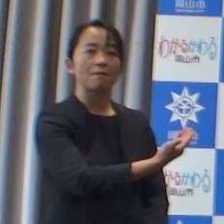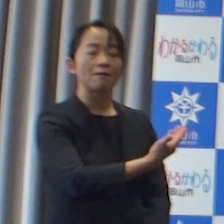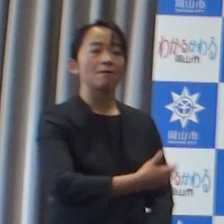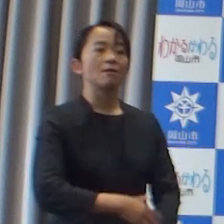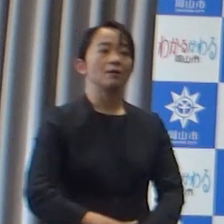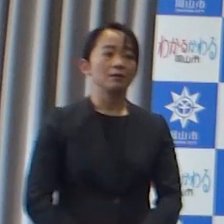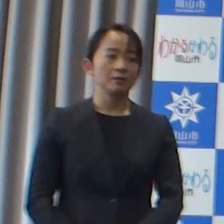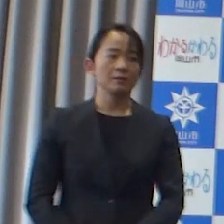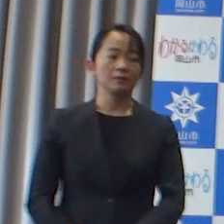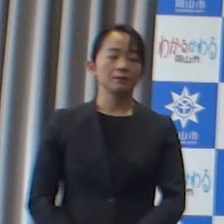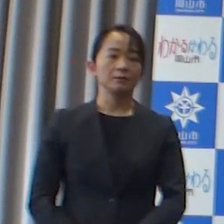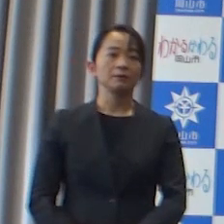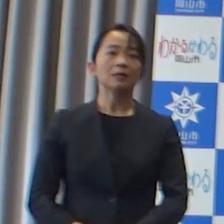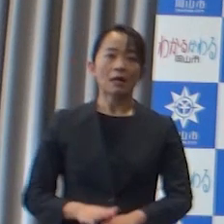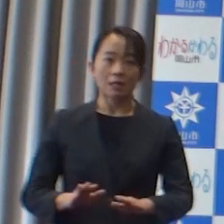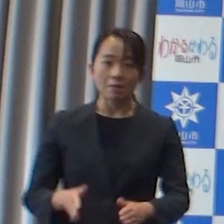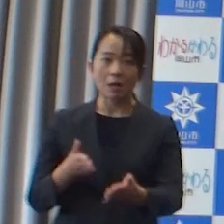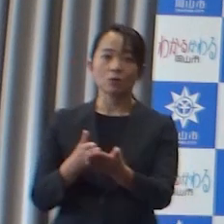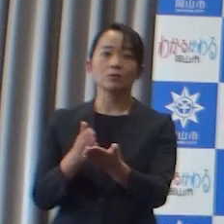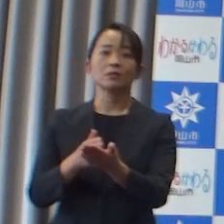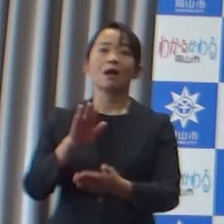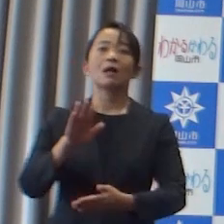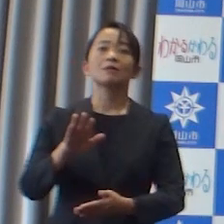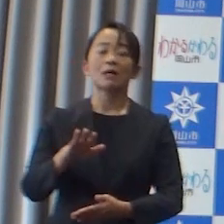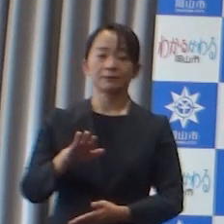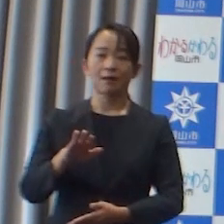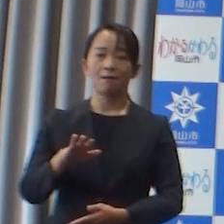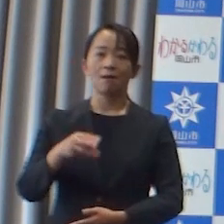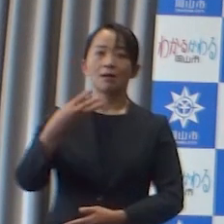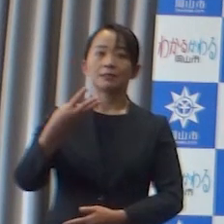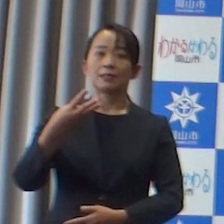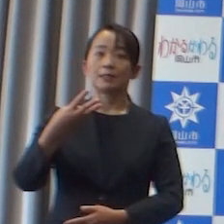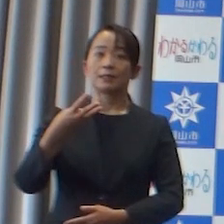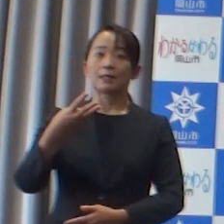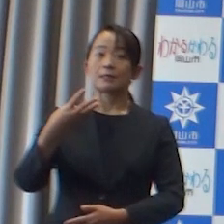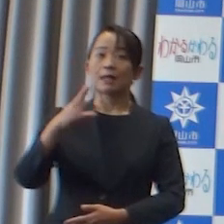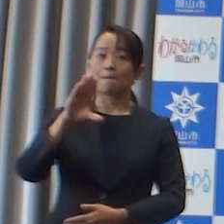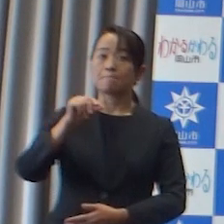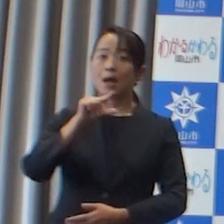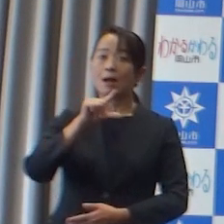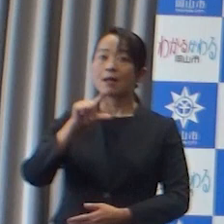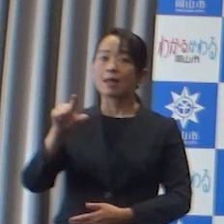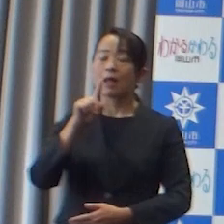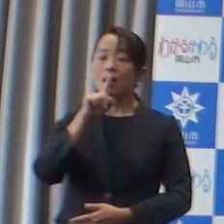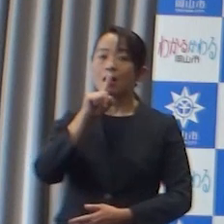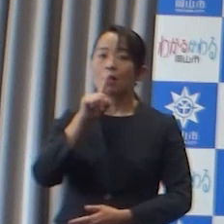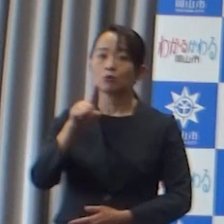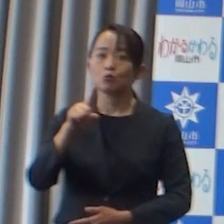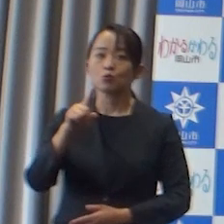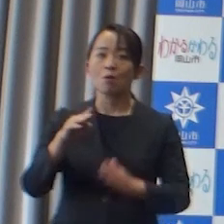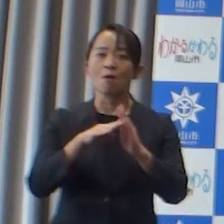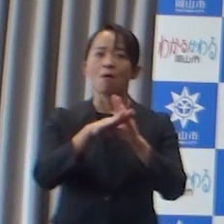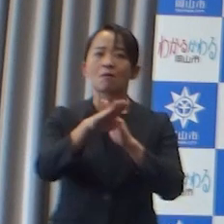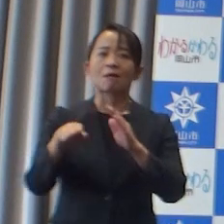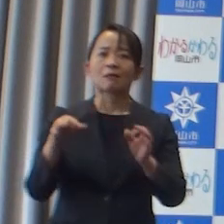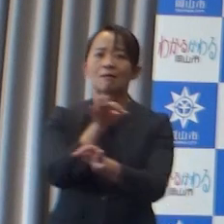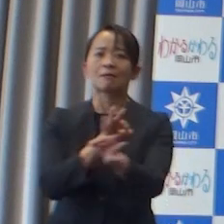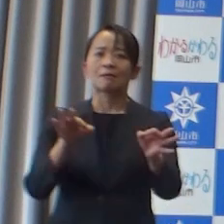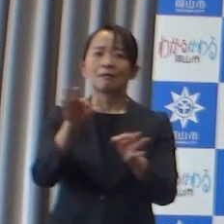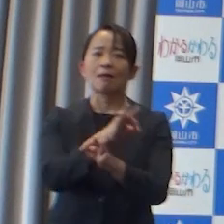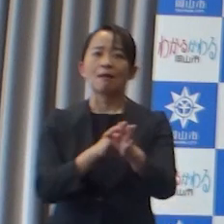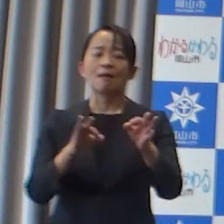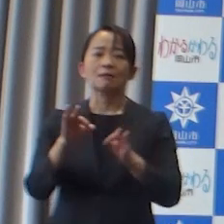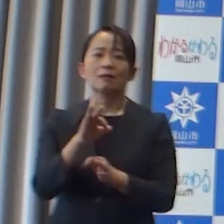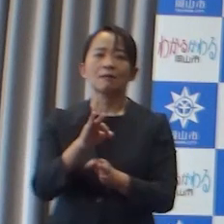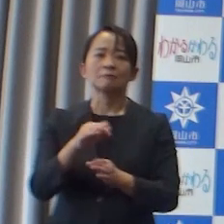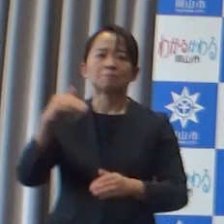関連して、まあ、今の話にもあったことですけど、この3万円でこう、まあ、すごく厳しい家計の状況、家計の状況だとは思うんですけれ